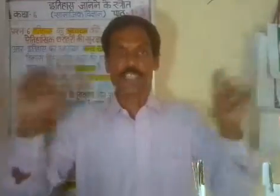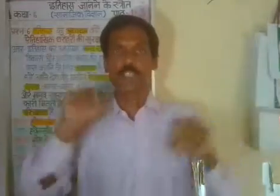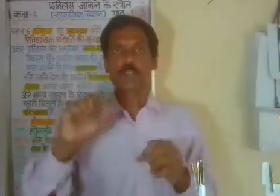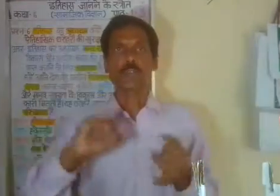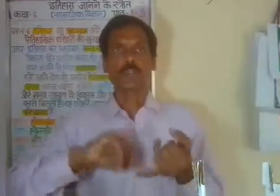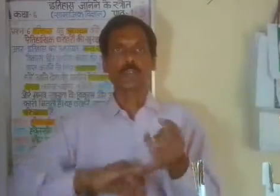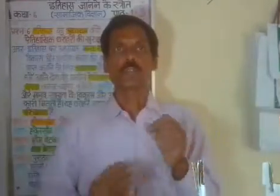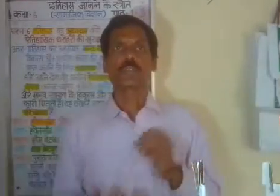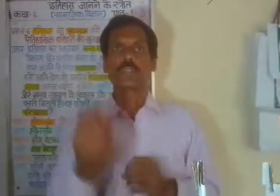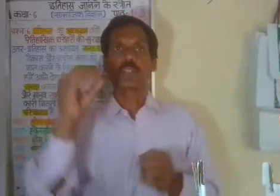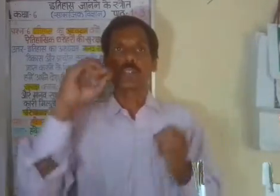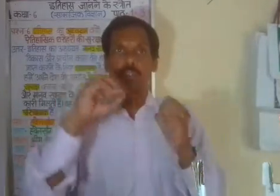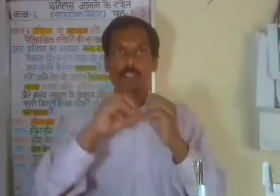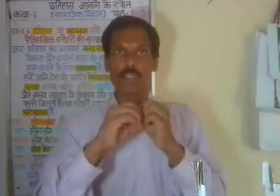चैनल को